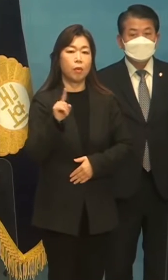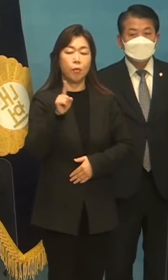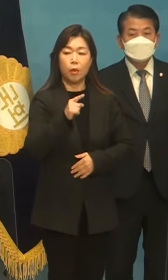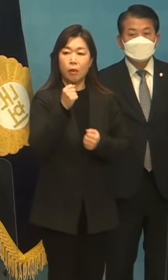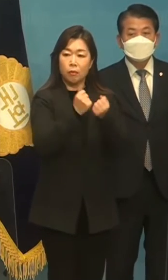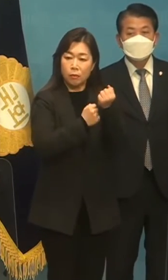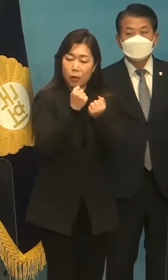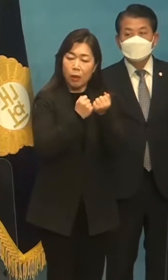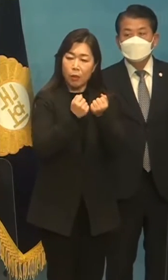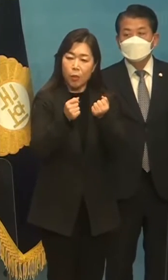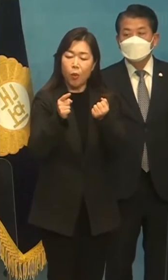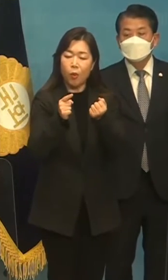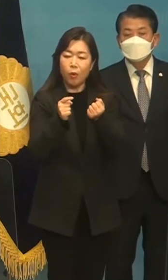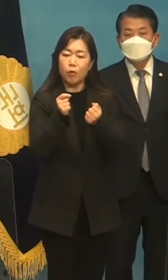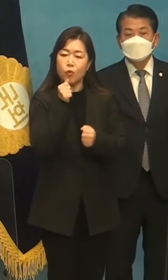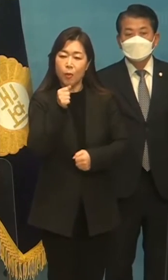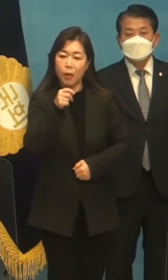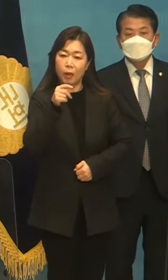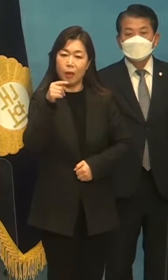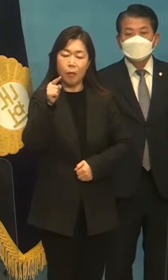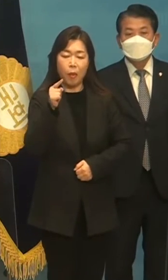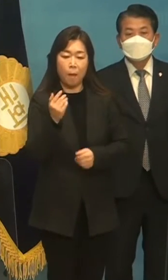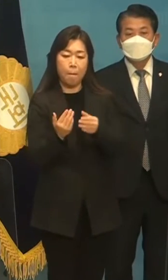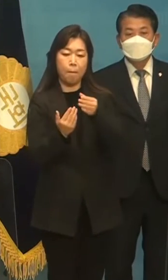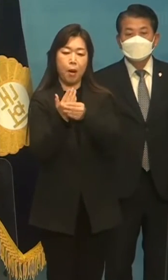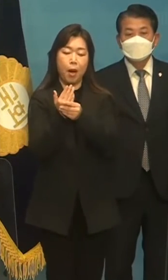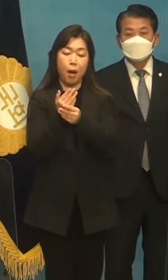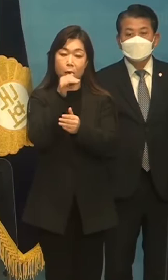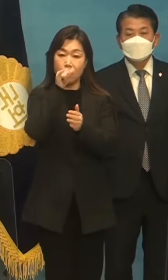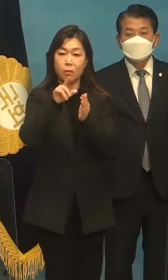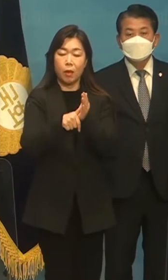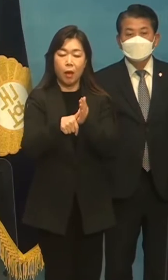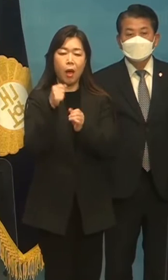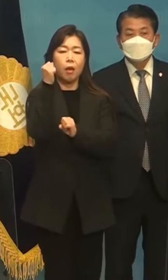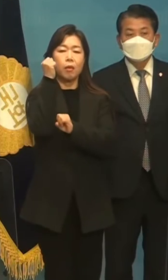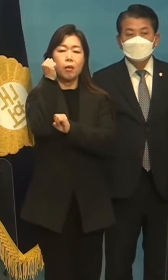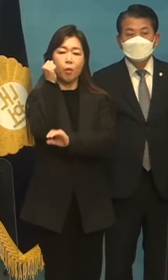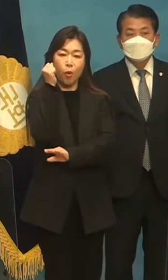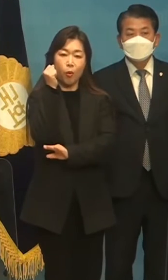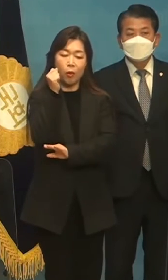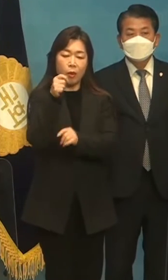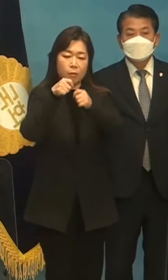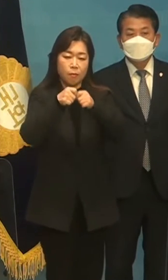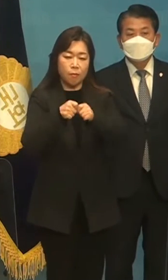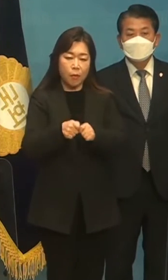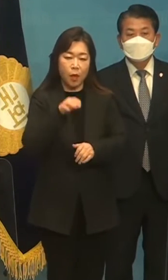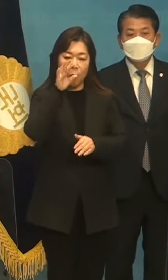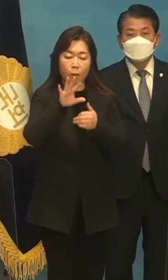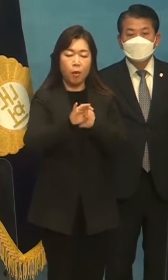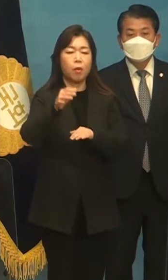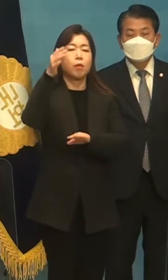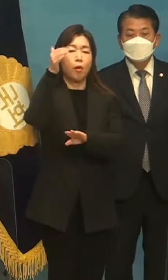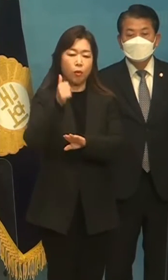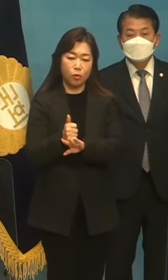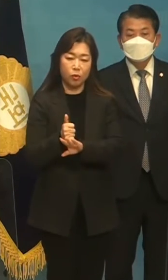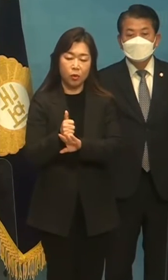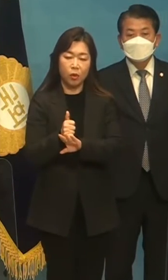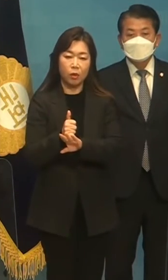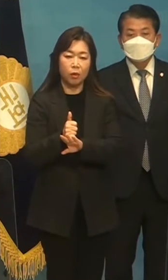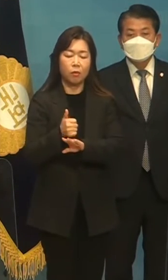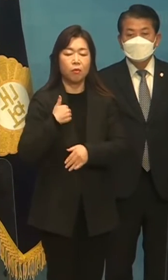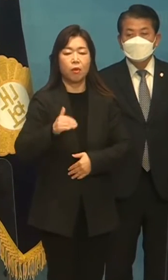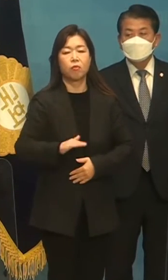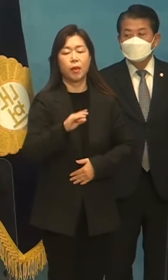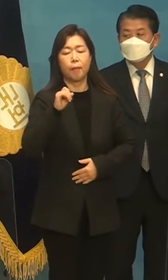아무리 사소하나마 작으나마 그러한 일들이 발생하게 된 근본을 따져보면 결국 우리로부터 시작을